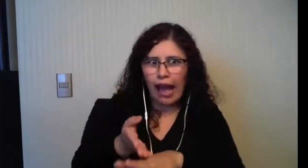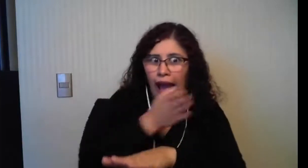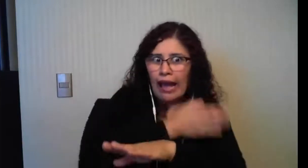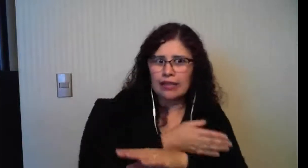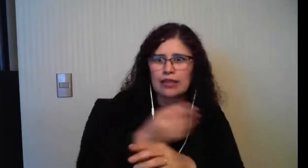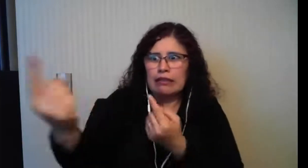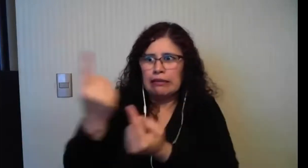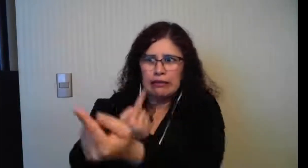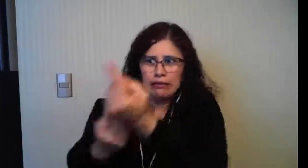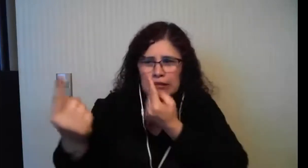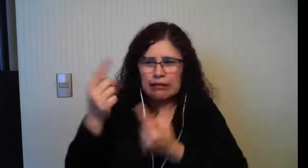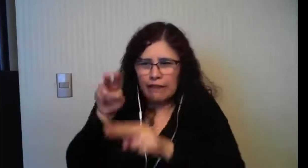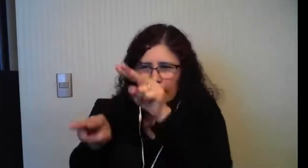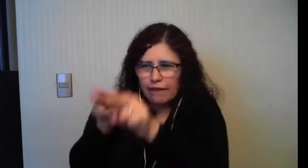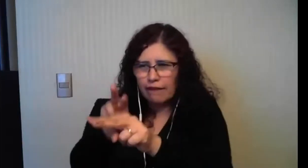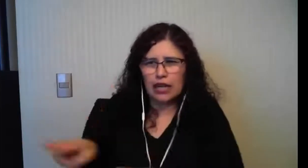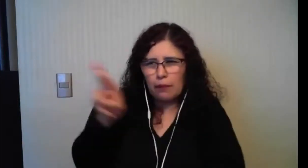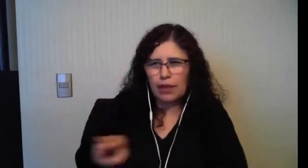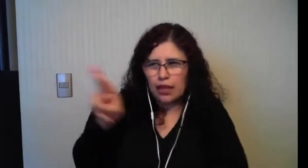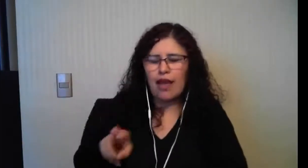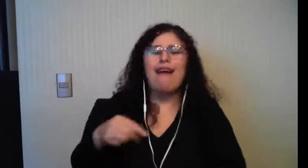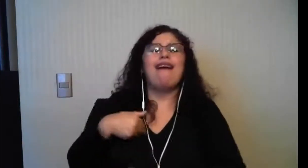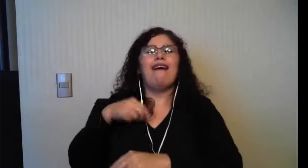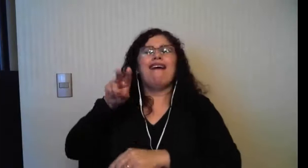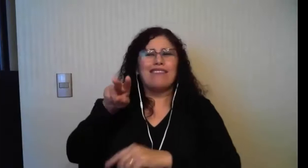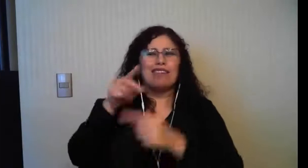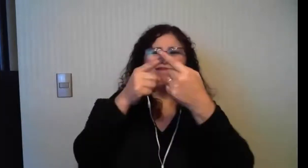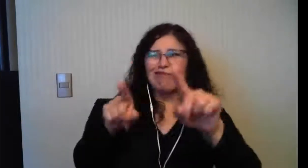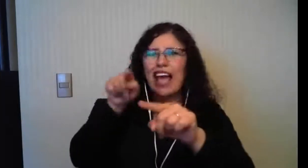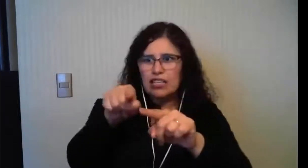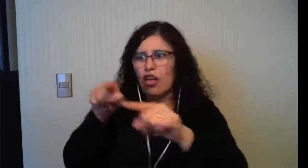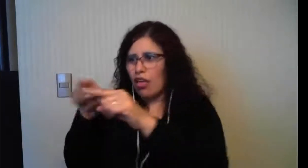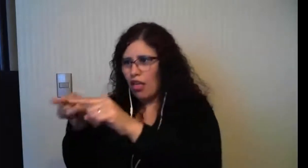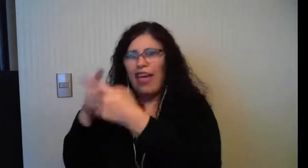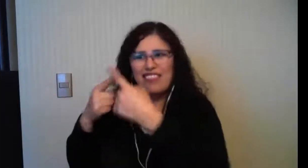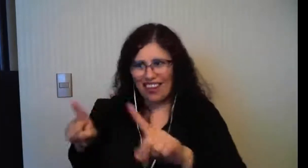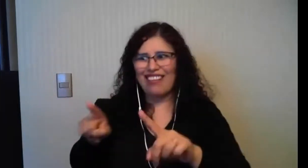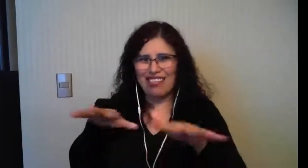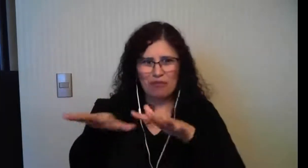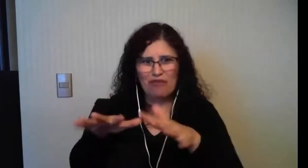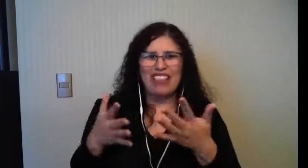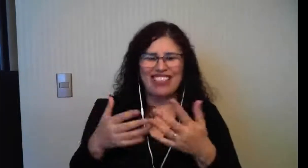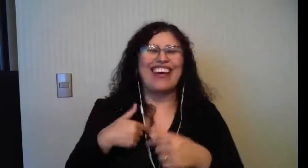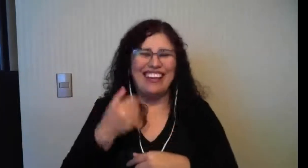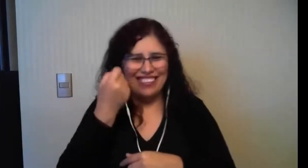pacientes, ya, y así uno hace la diferencia. Pero el clonus es un movimiento involuntario,